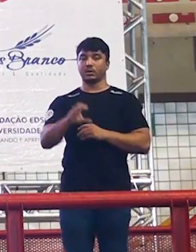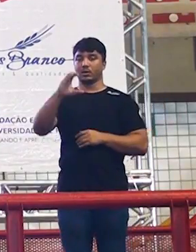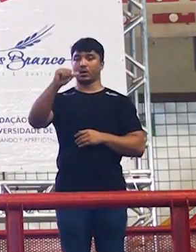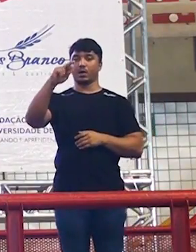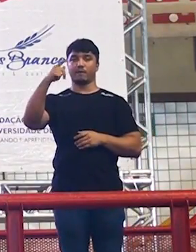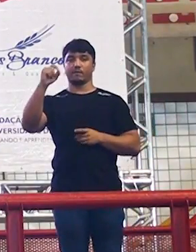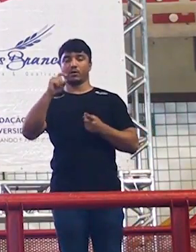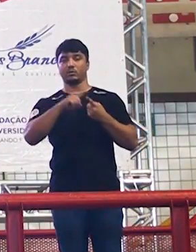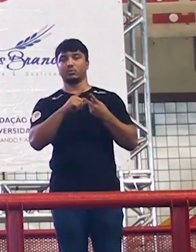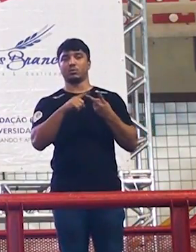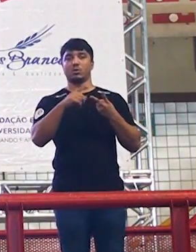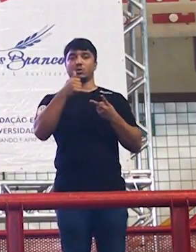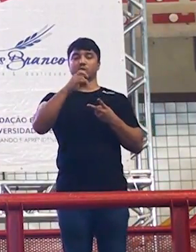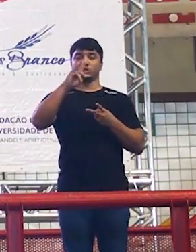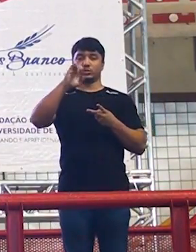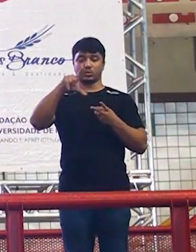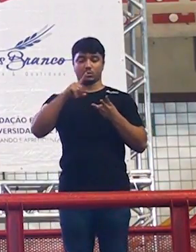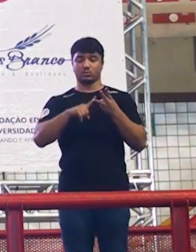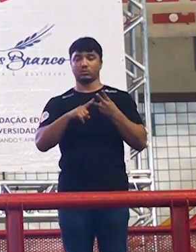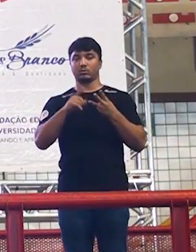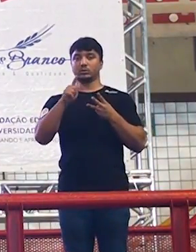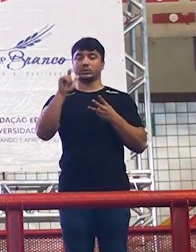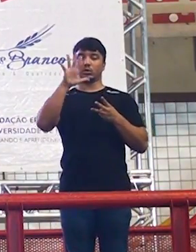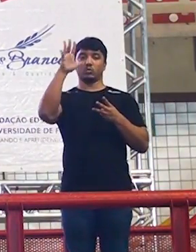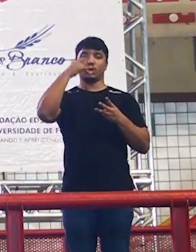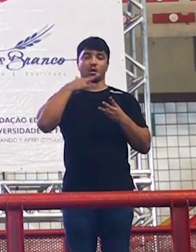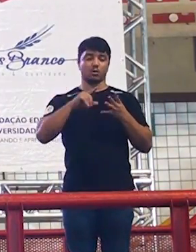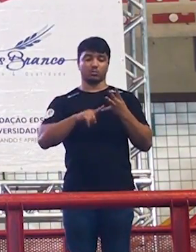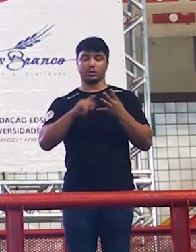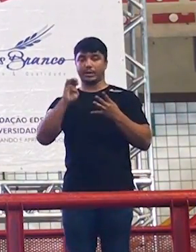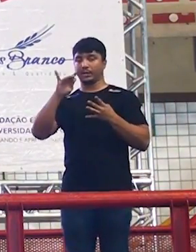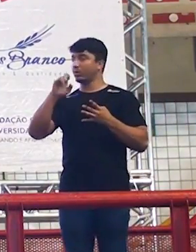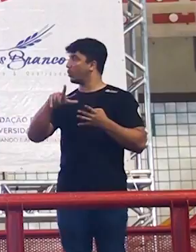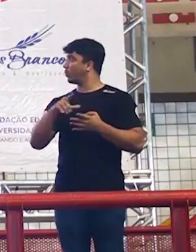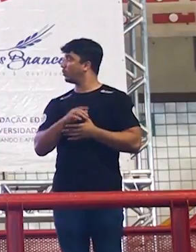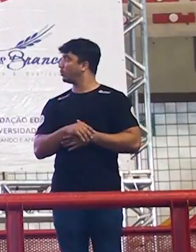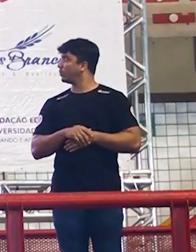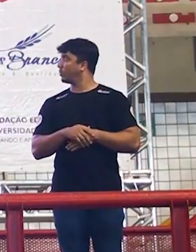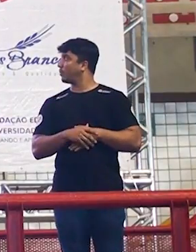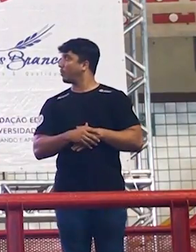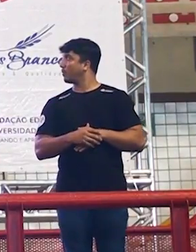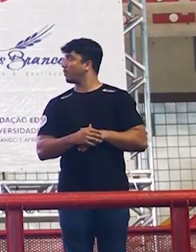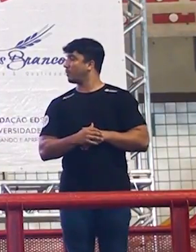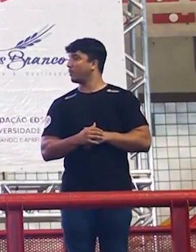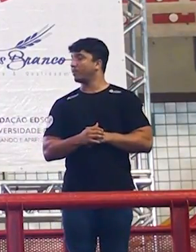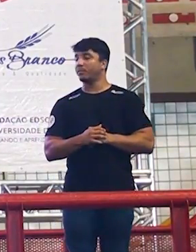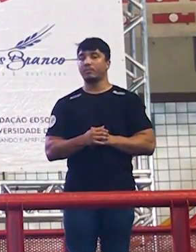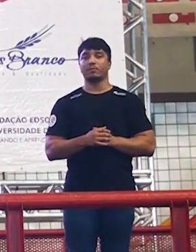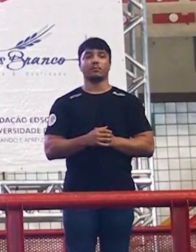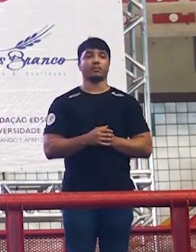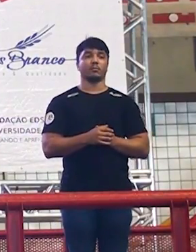Carvão, óleo diesel, gasolina, gás natural ou etanol? Quem provoca menos efeito estufa?